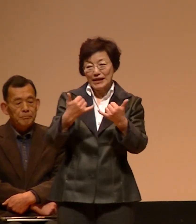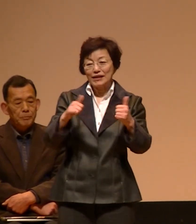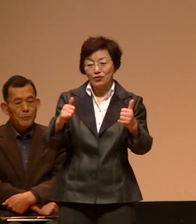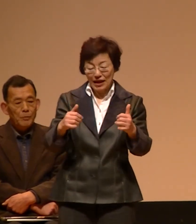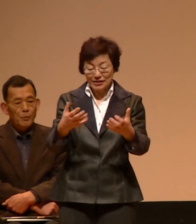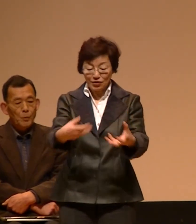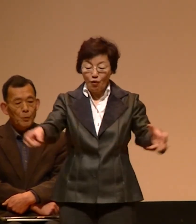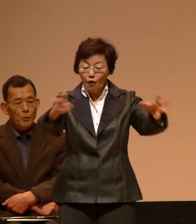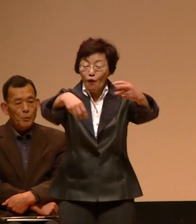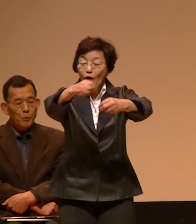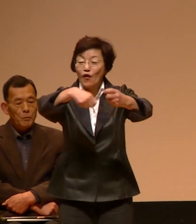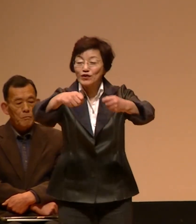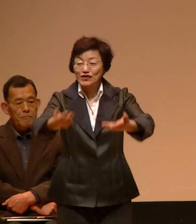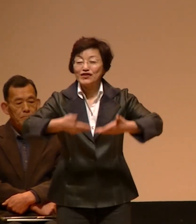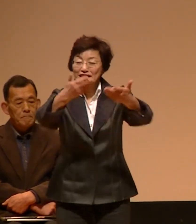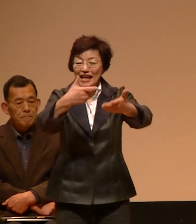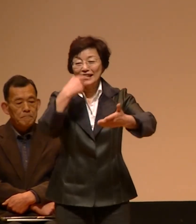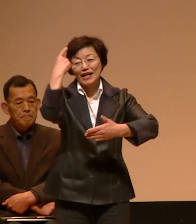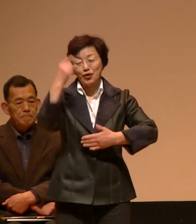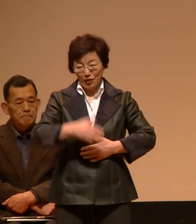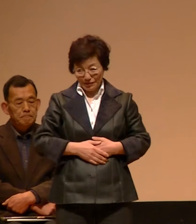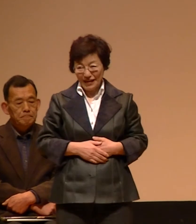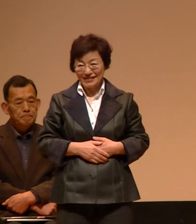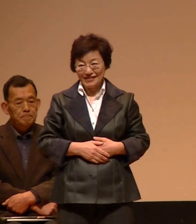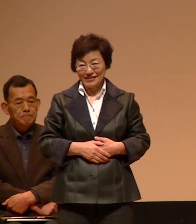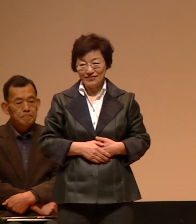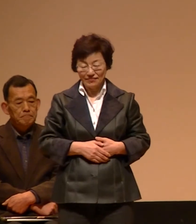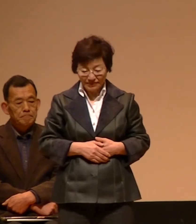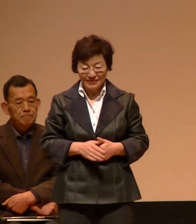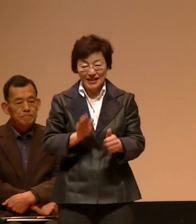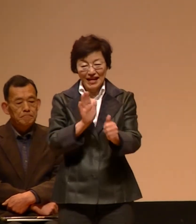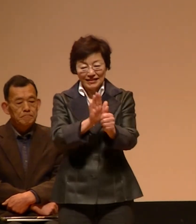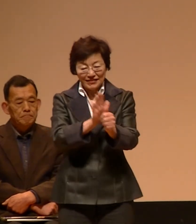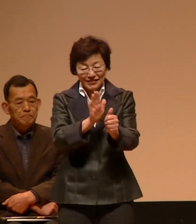要としている皆様にお手伝いしていきましょう。